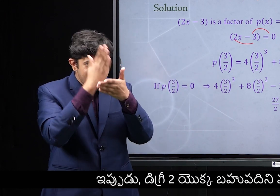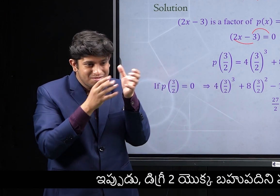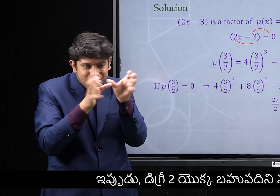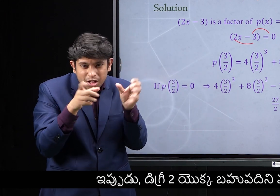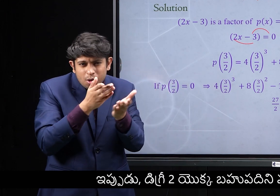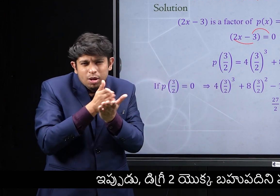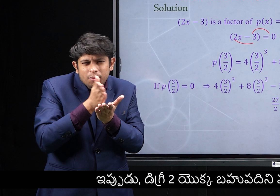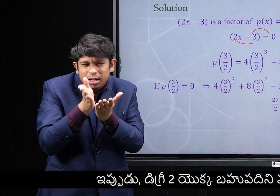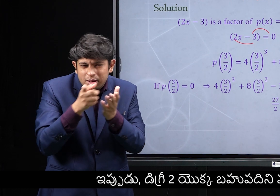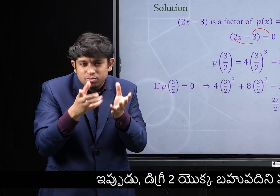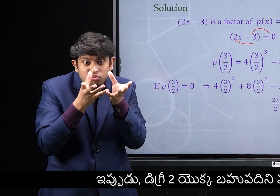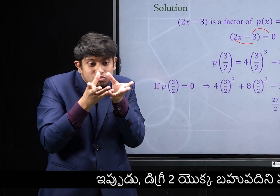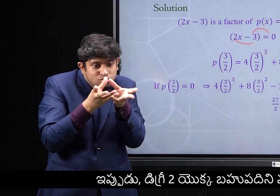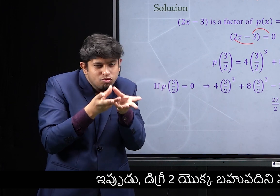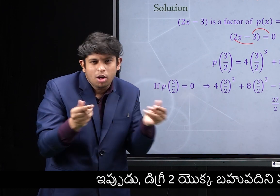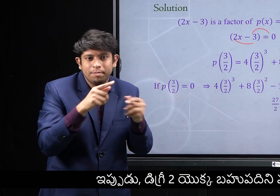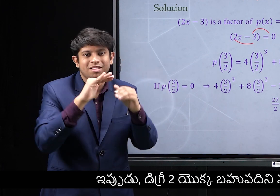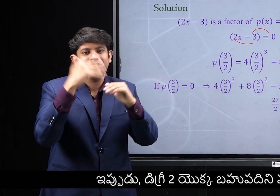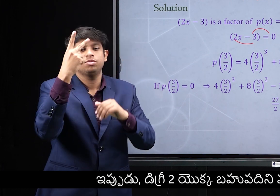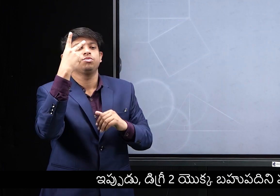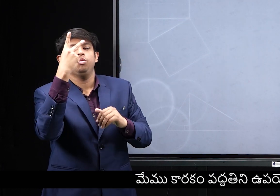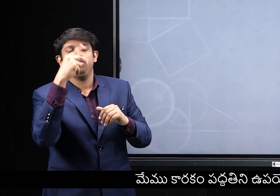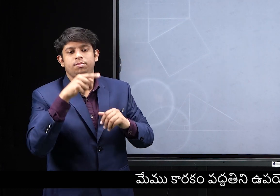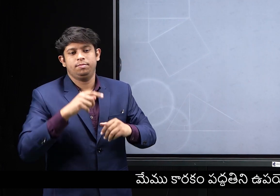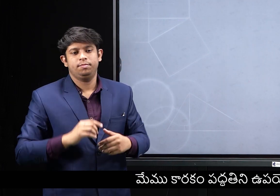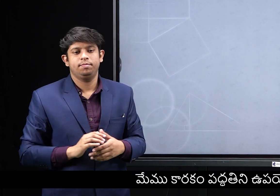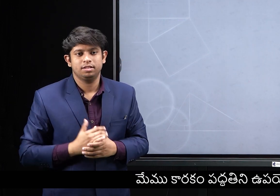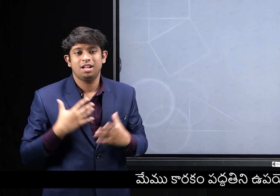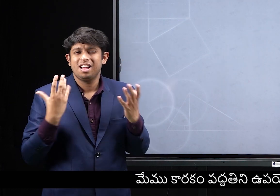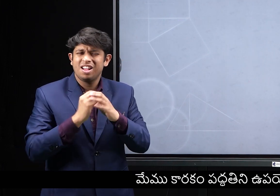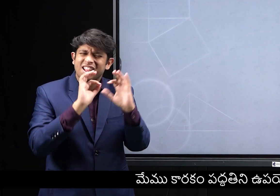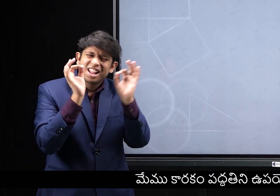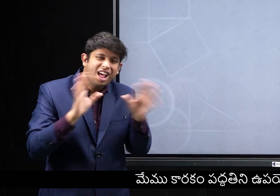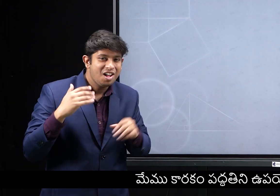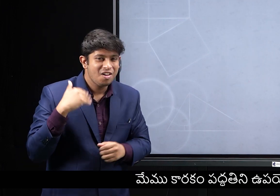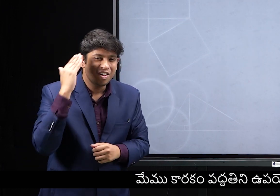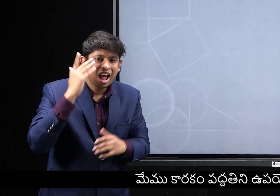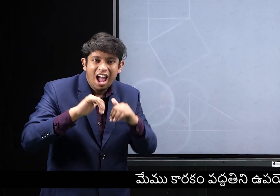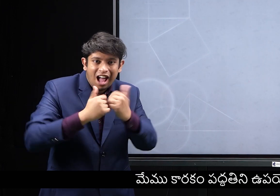ఇప్పుడు డిగ్రీ 2 బహుపదిని పరిష్కరించడానికి మనం కారకం పద్ధతిని ఉపయోగిస్తాం.